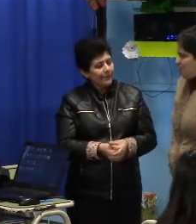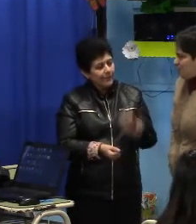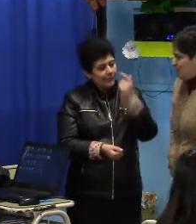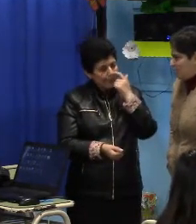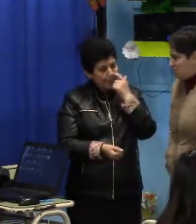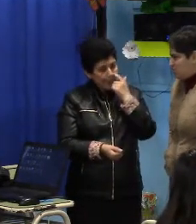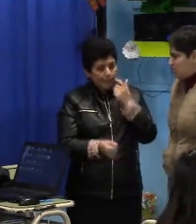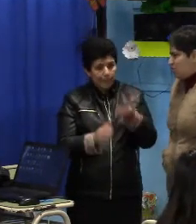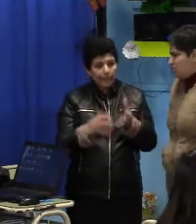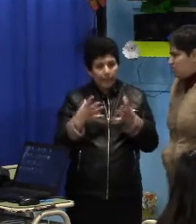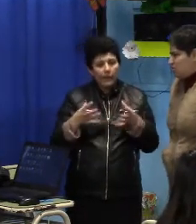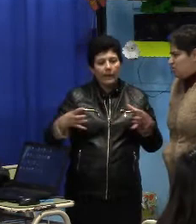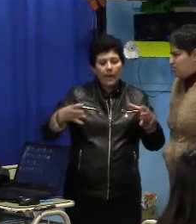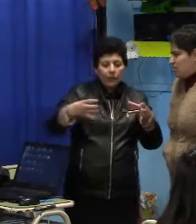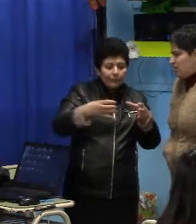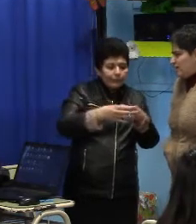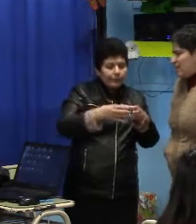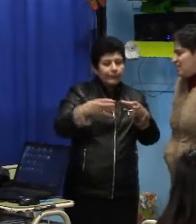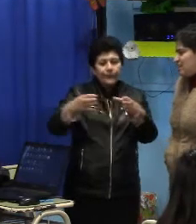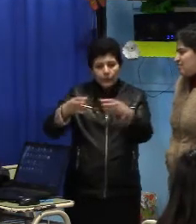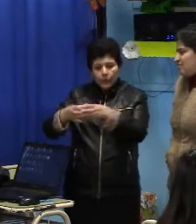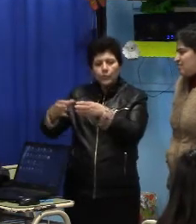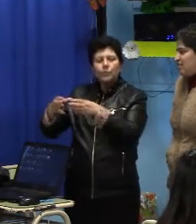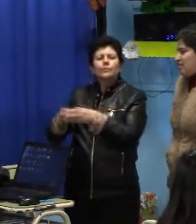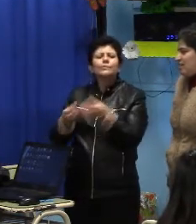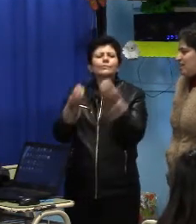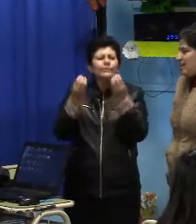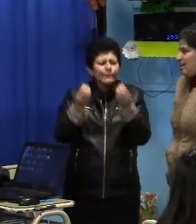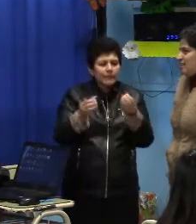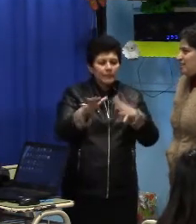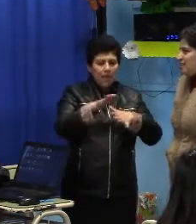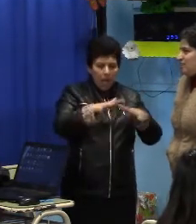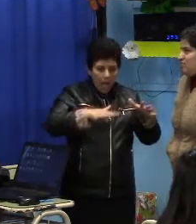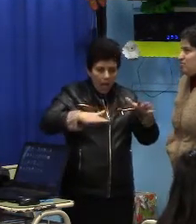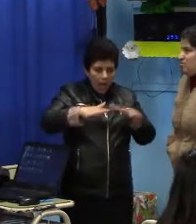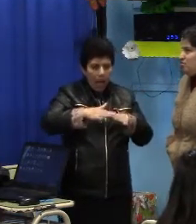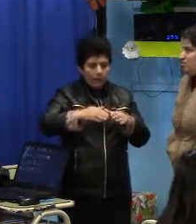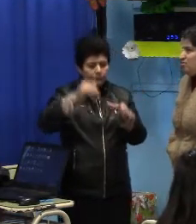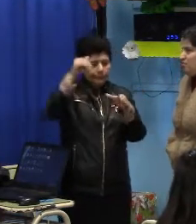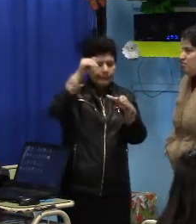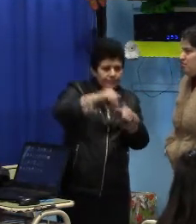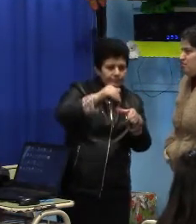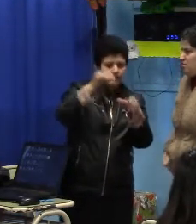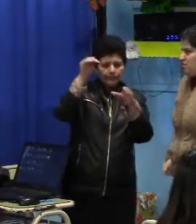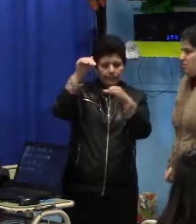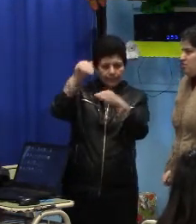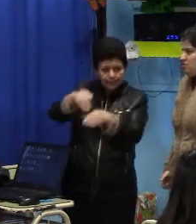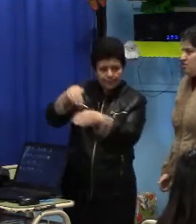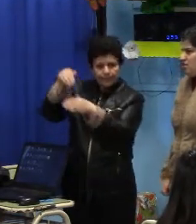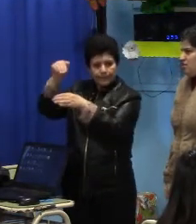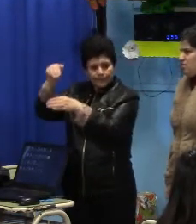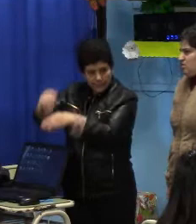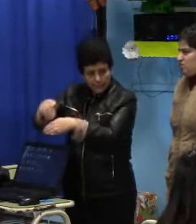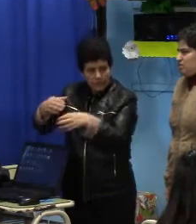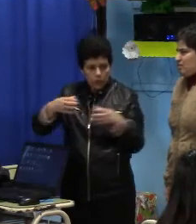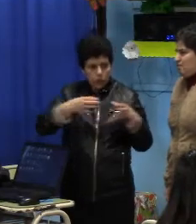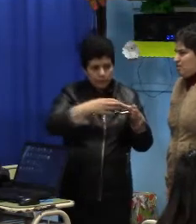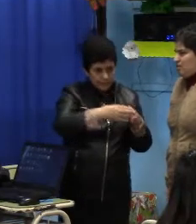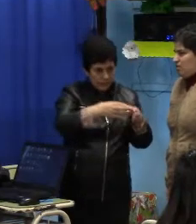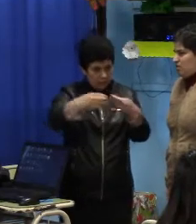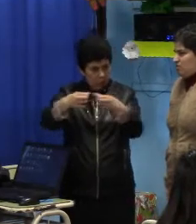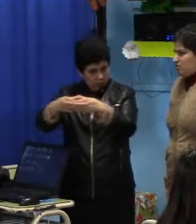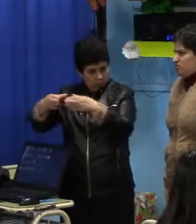al formar esos círculos, lo que hay que hacer es entrar en esos círculos. ¿Sí?